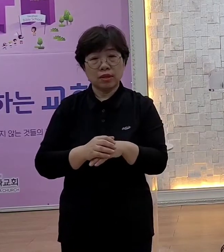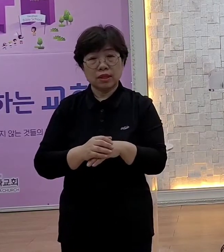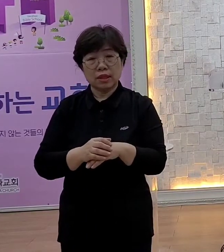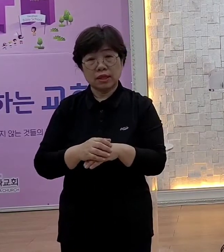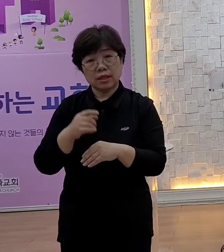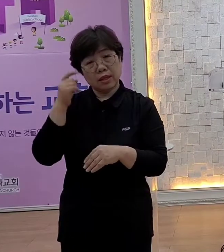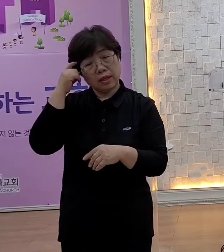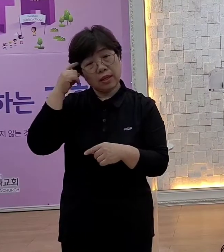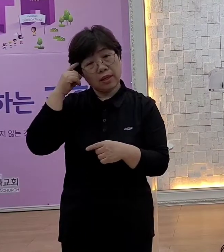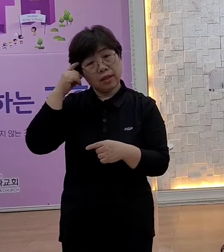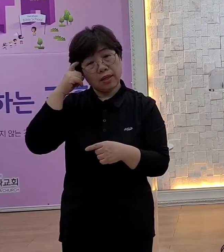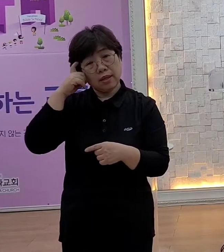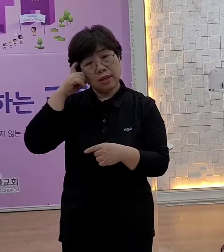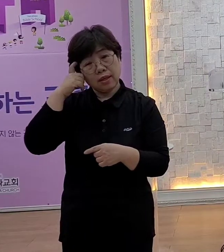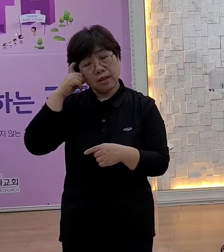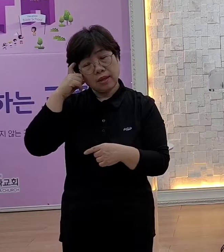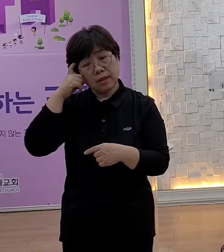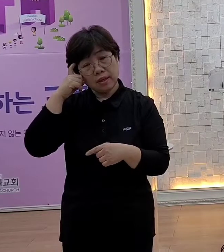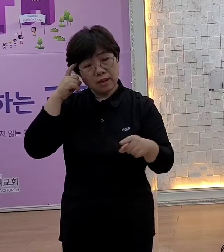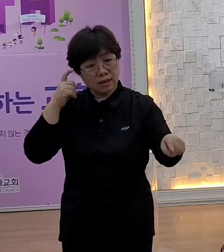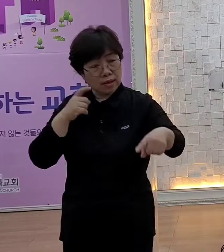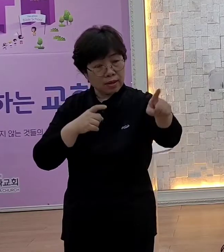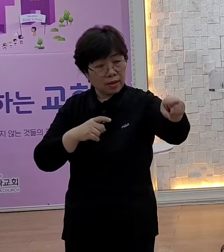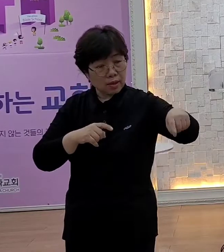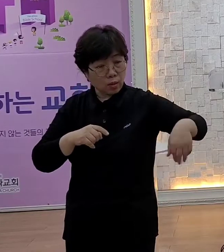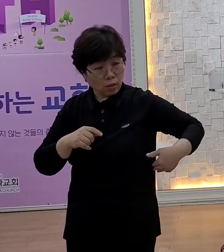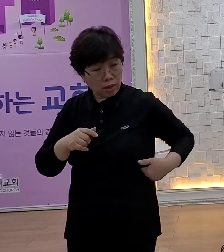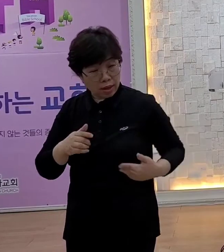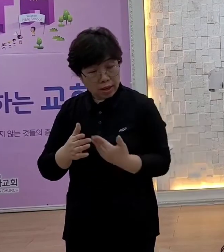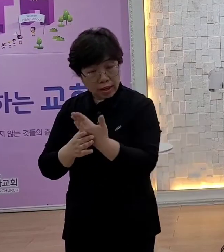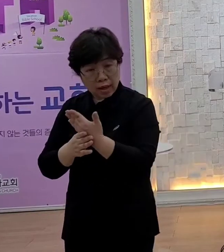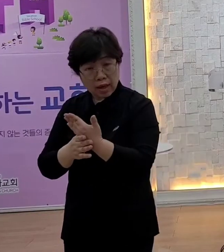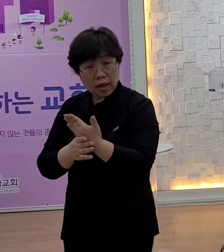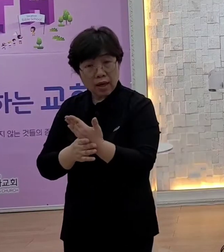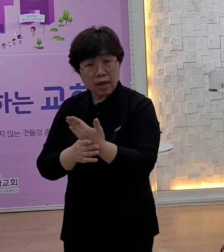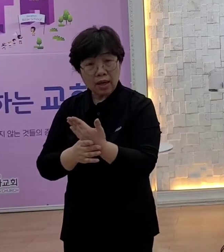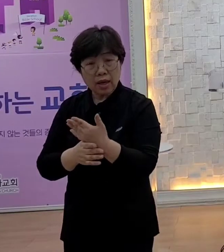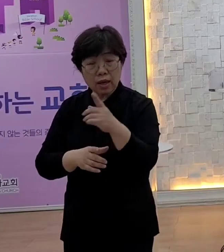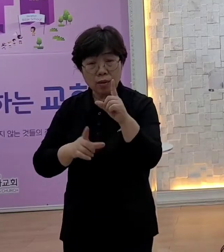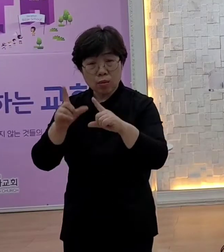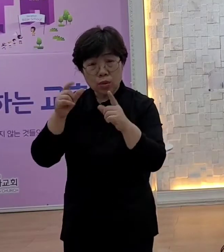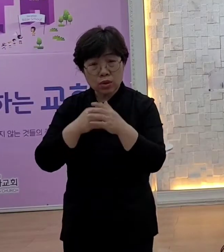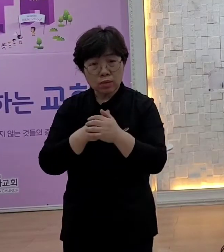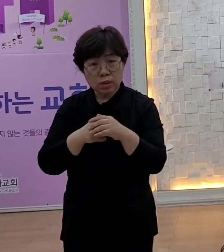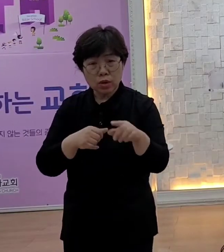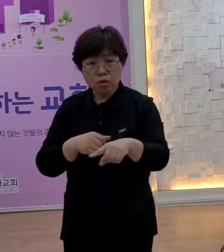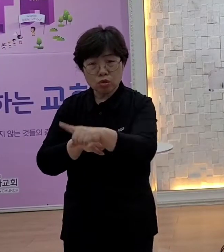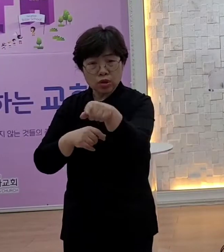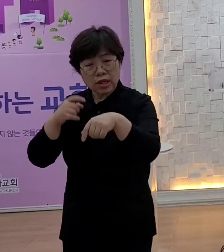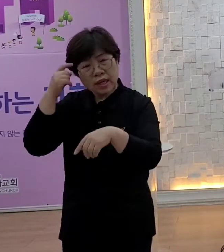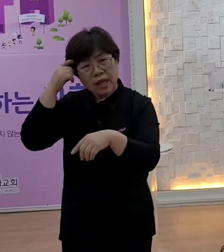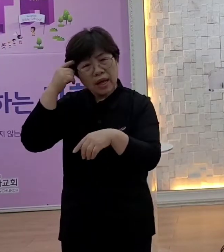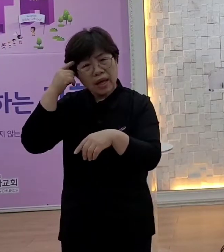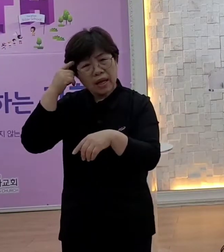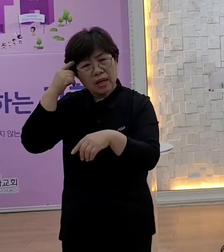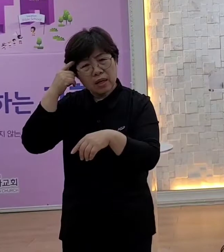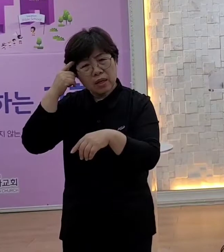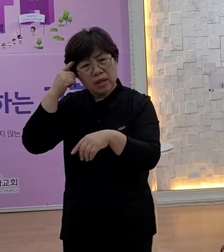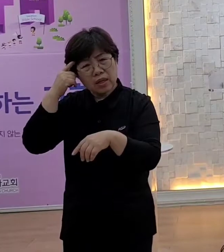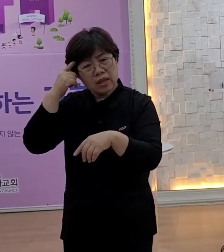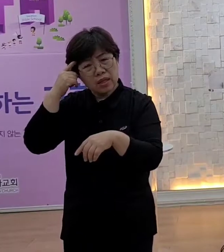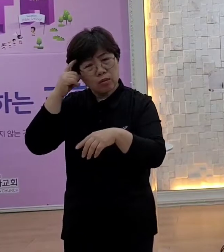니느웨 백성들의 이 돌이킴, 이 회개가요, 우리가 생각하는 그 돌이킴이라고 보기에는 조금 어렵습니다.